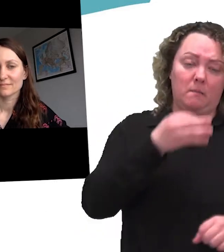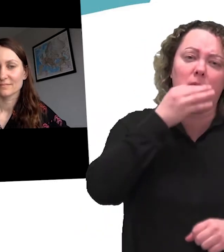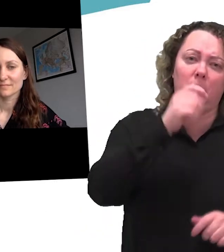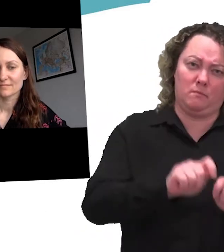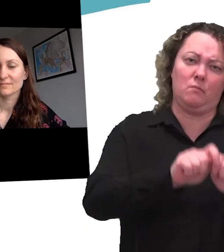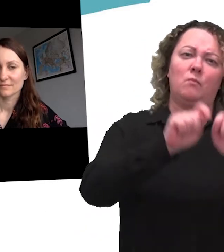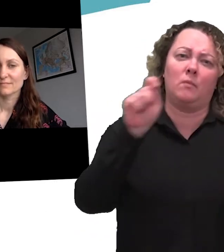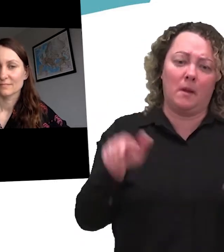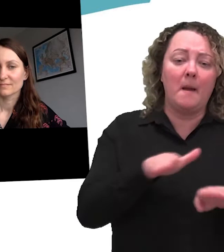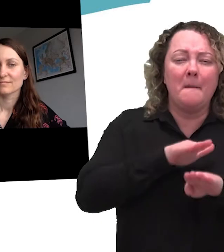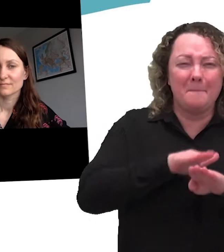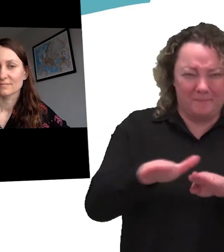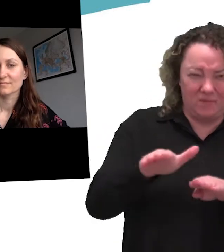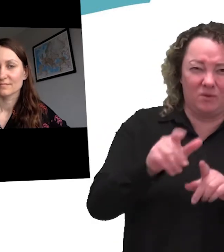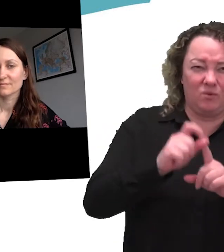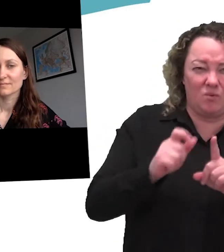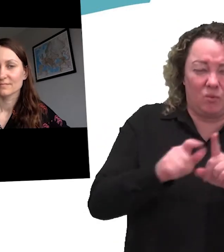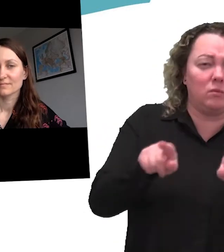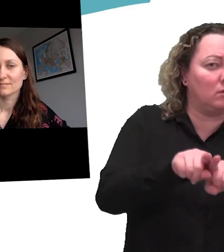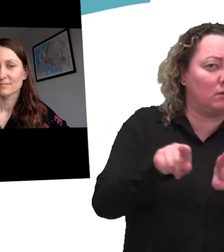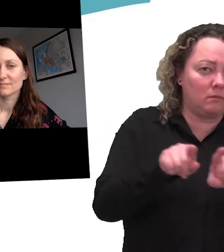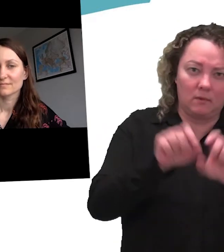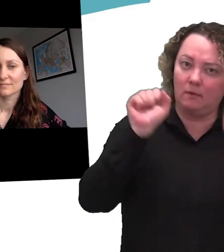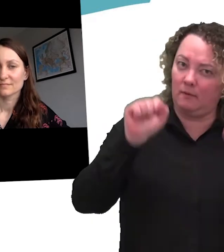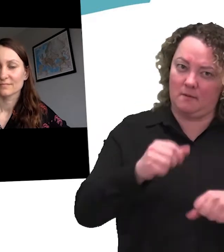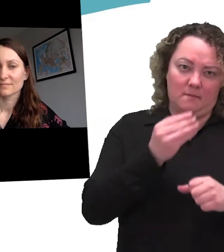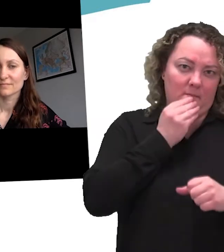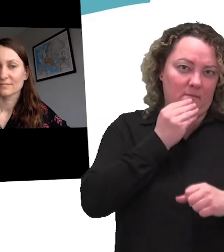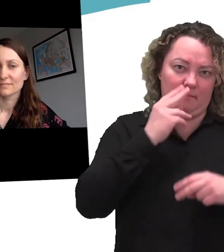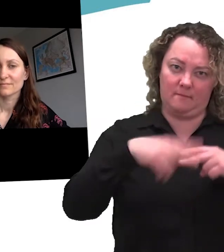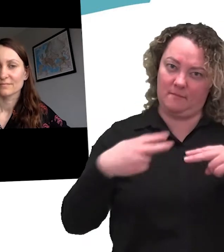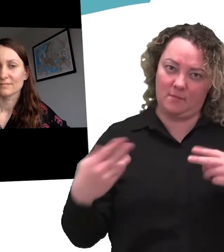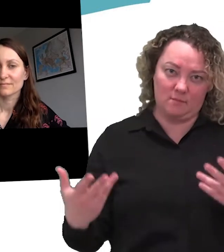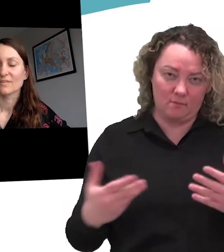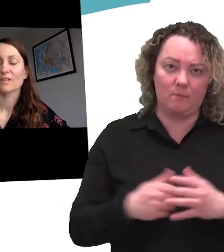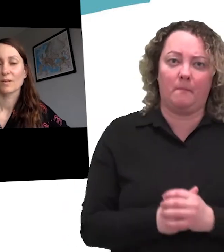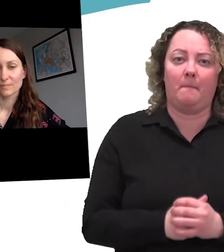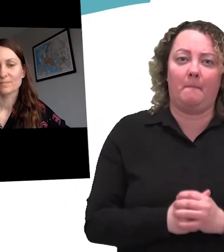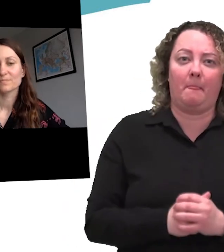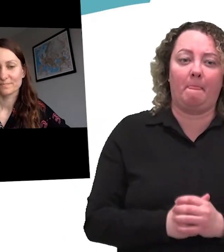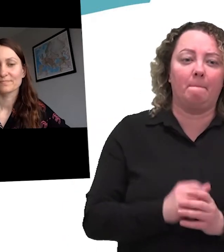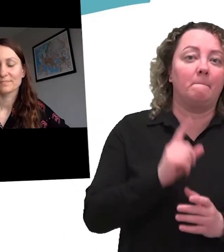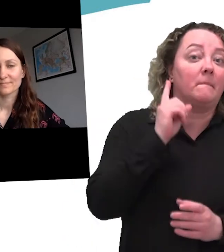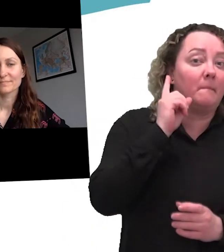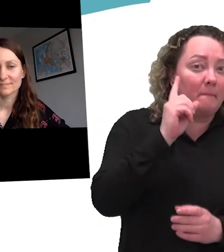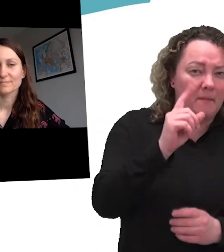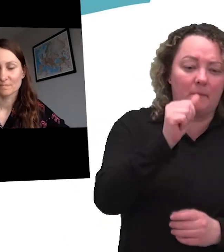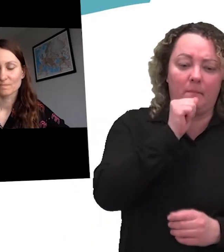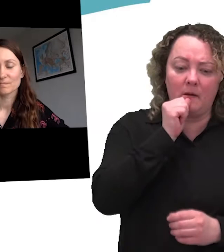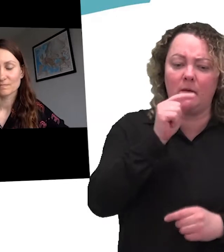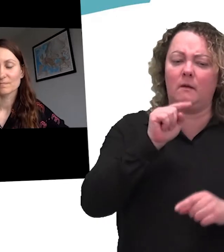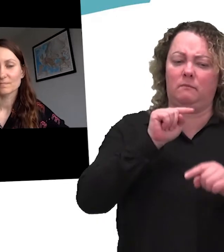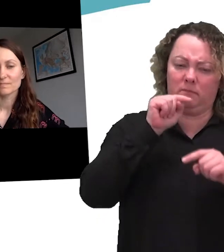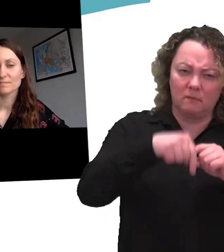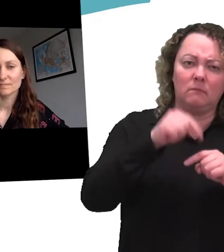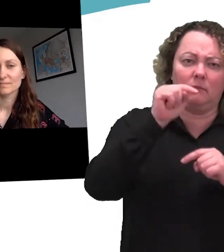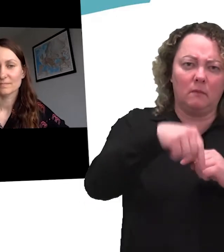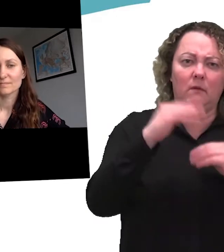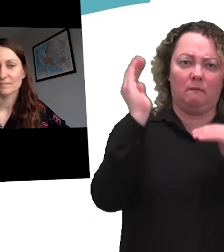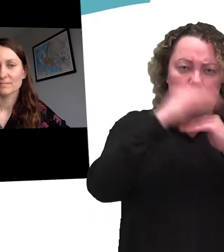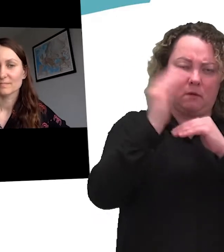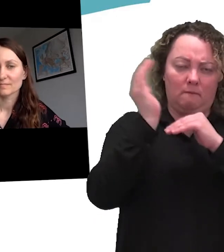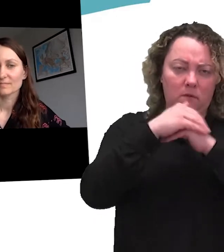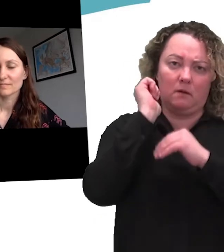makaronus tikrai galima valgyti, tik tai tiek, kad jeigu tai yra kiekvieną vakarą, taip, jau negerai, todėl, kad na,